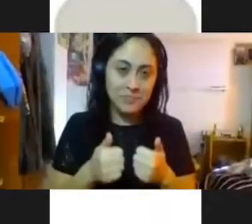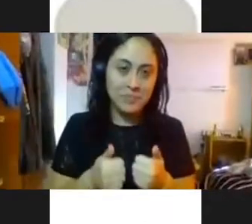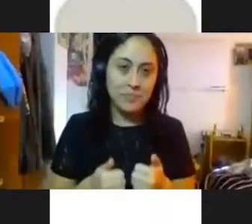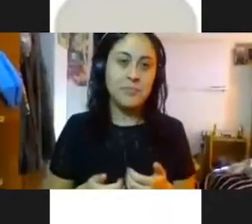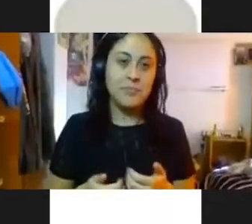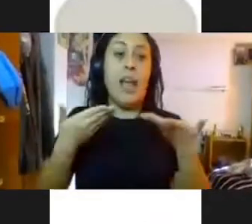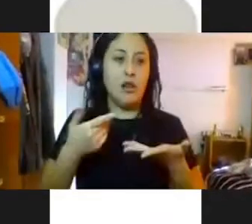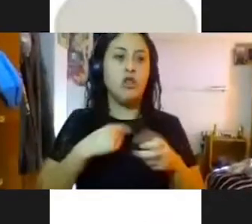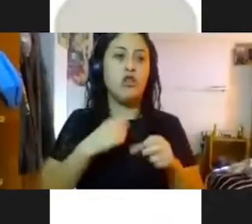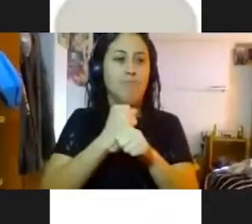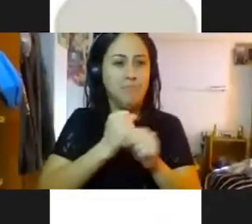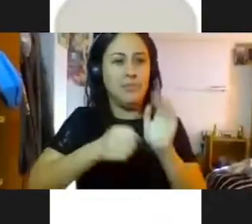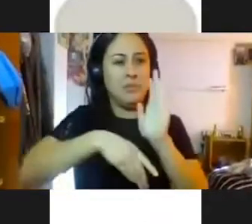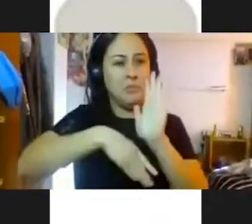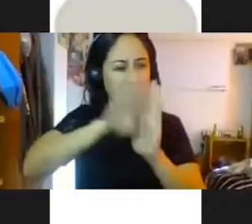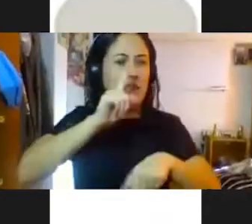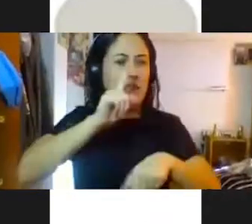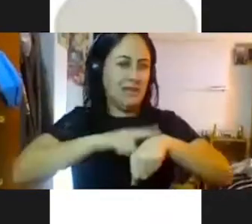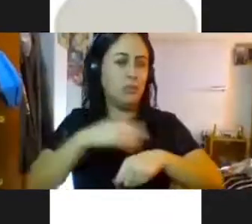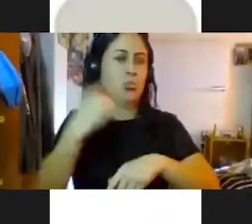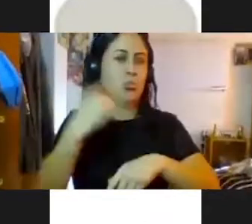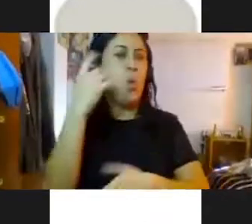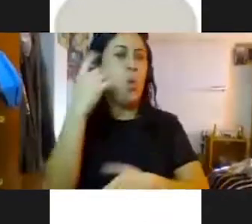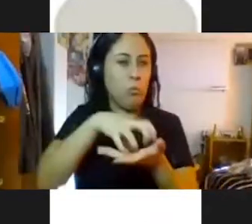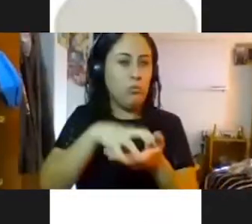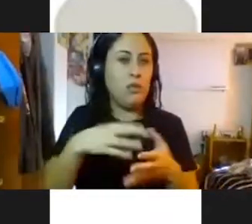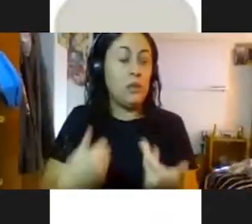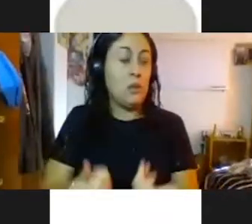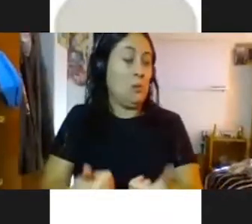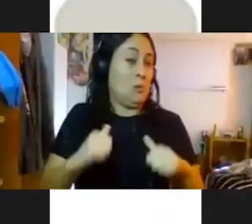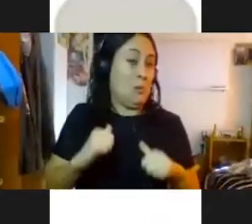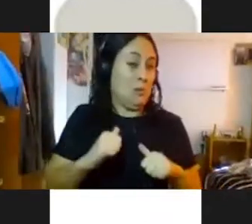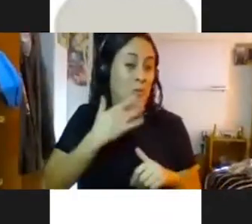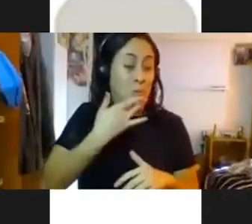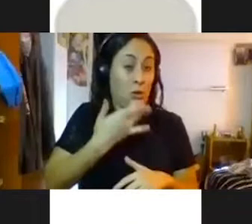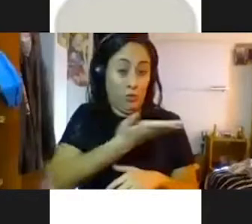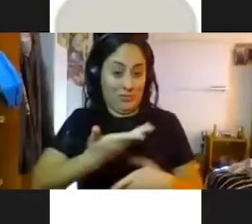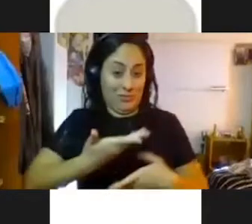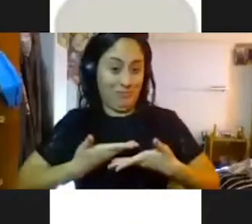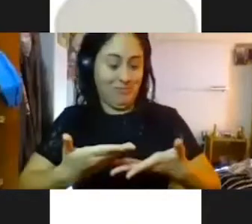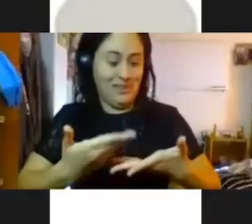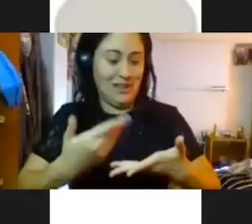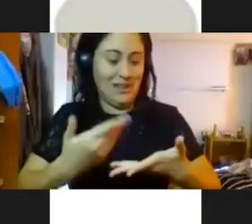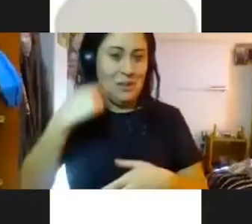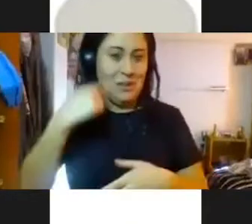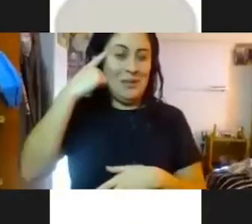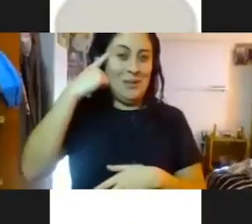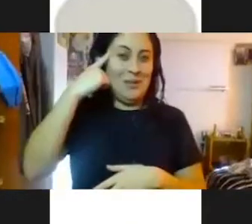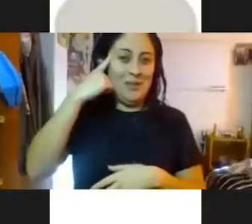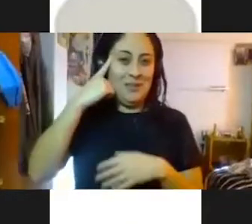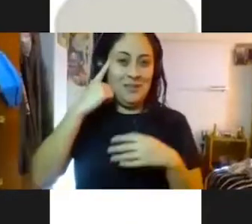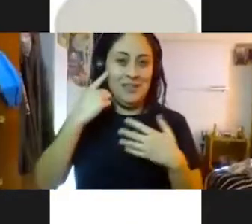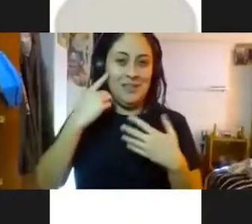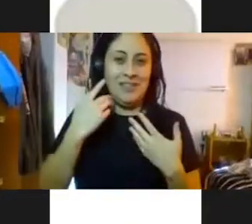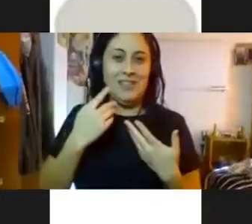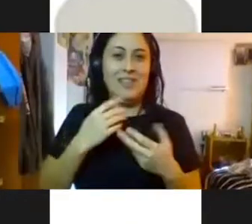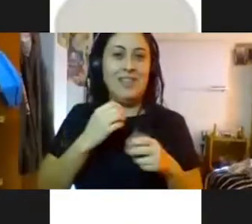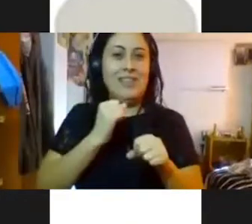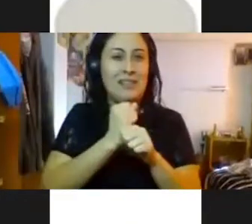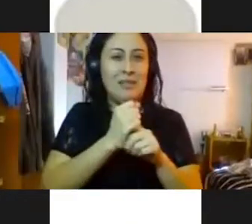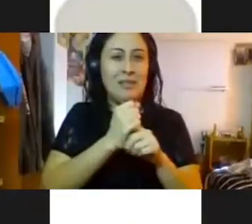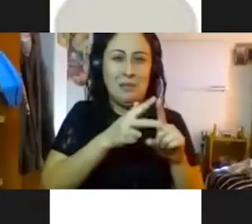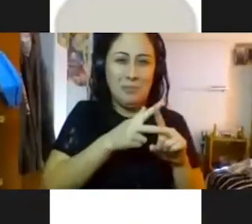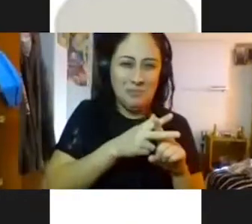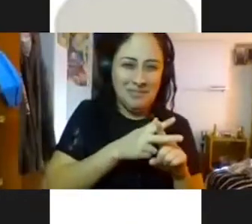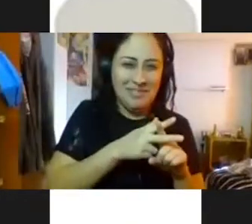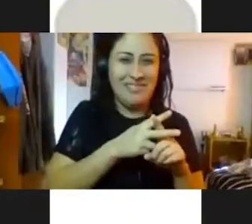lo tanto es un desafío grande porque al recibir la invitación tuve que hacer un viaje en mi camino laboral y creo